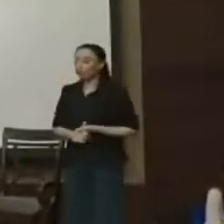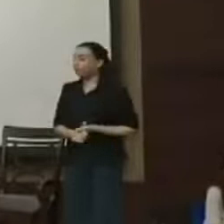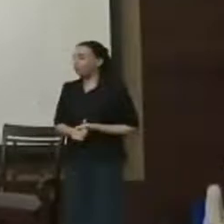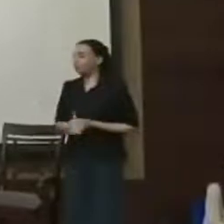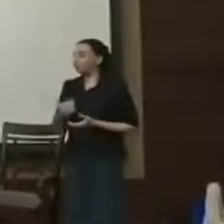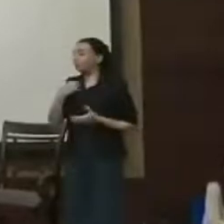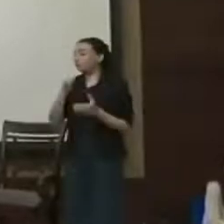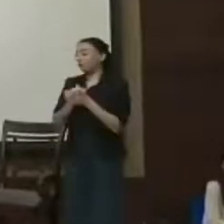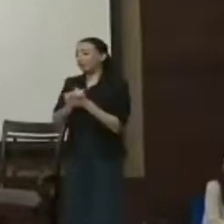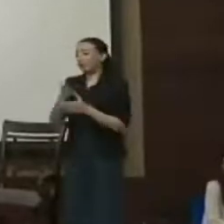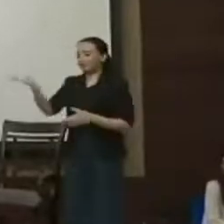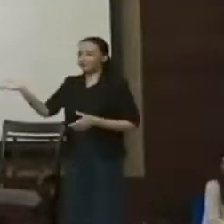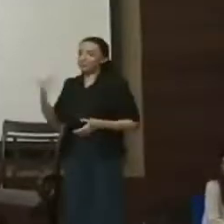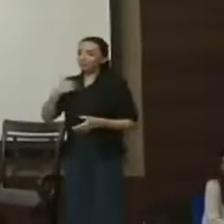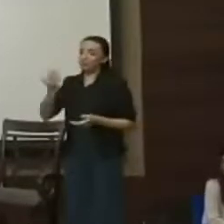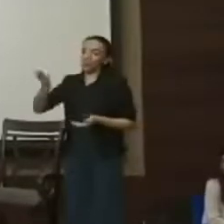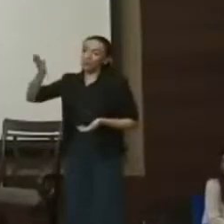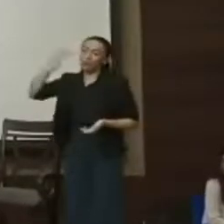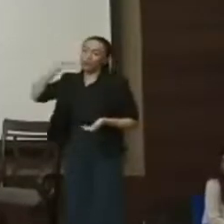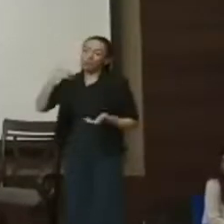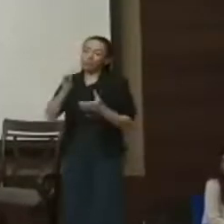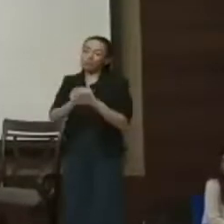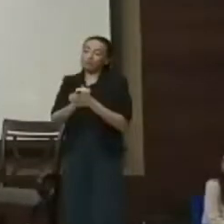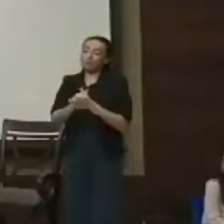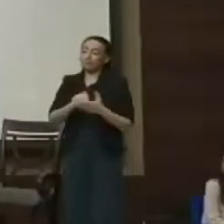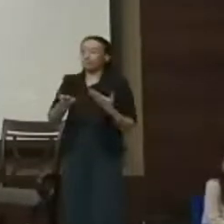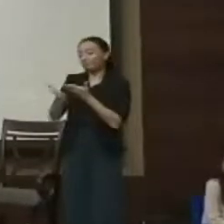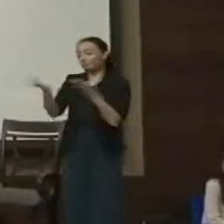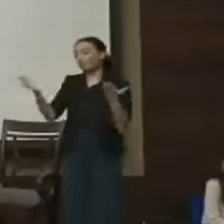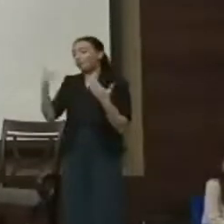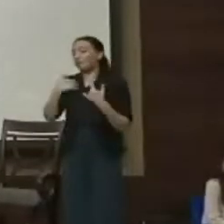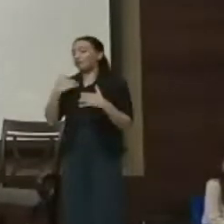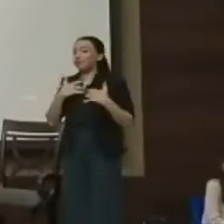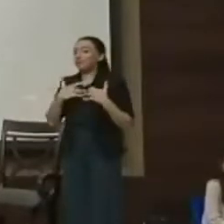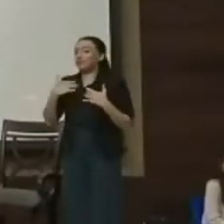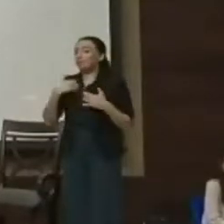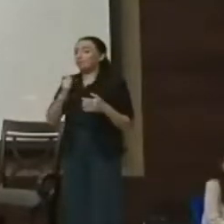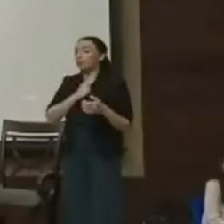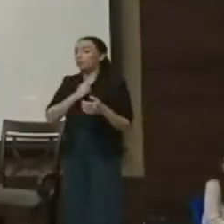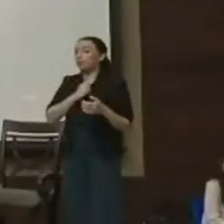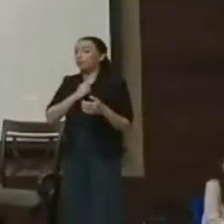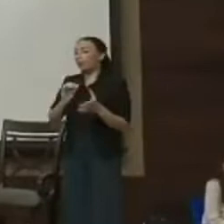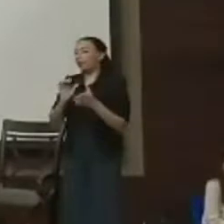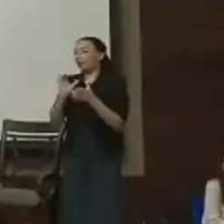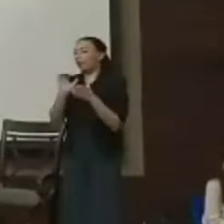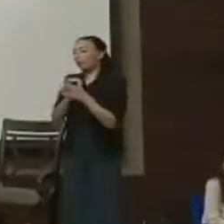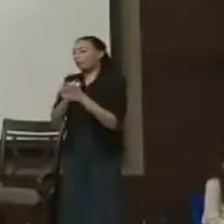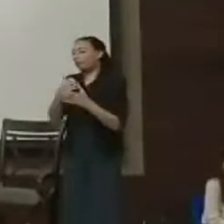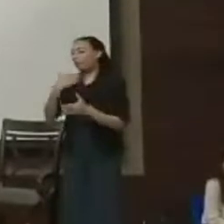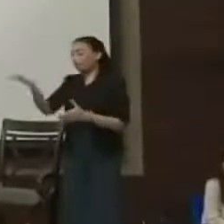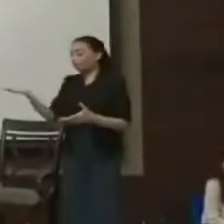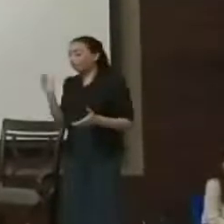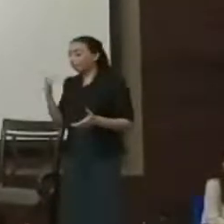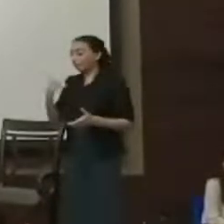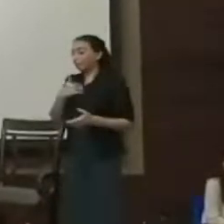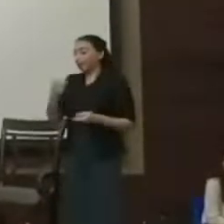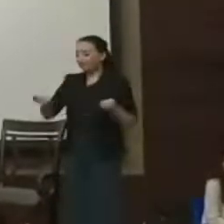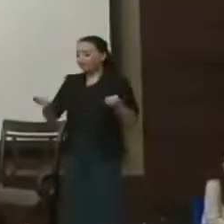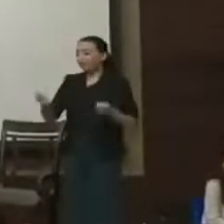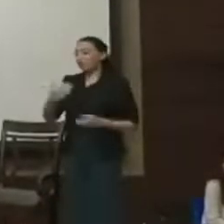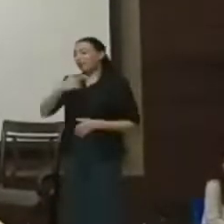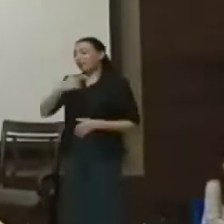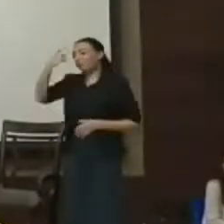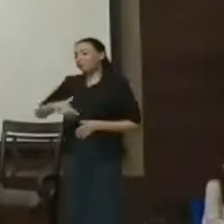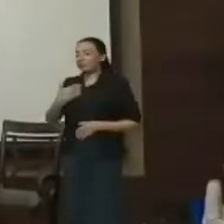मेरे दोस्त हैं सारे, and it's interesting that आज panelist में मुझे moderate करना पड़